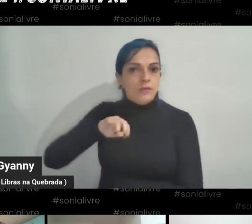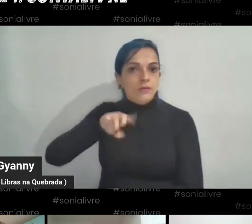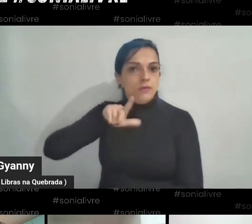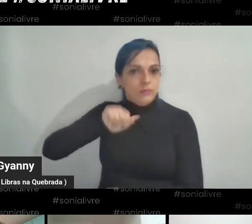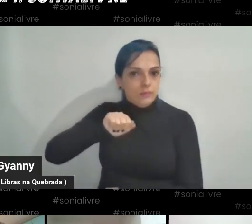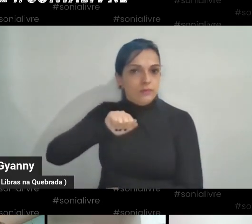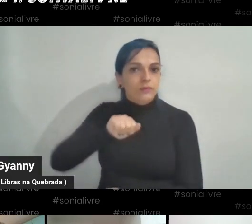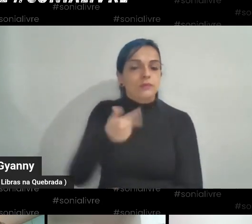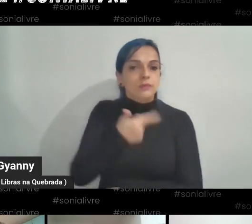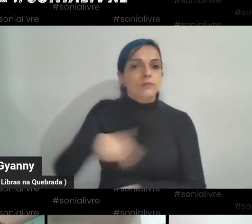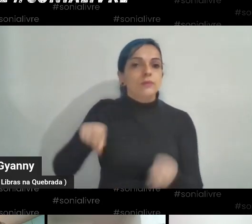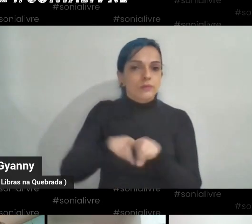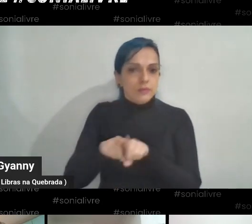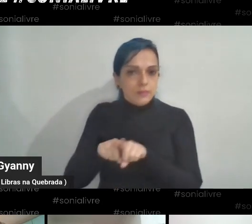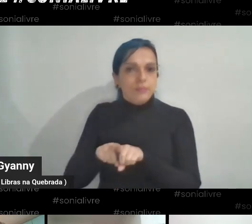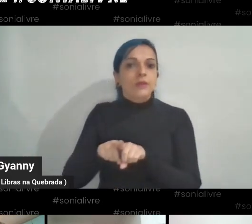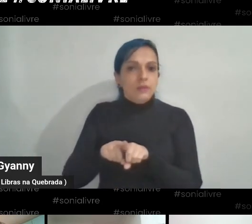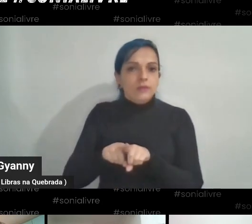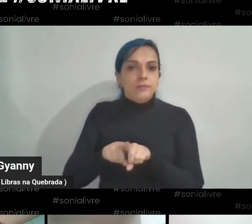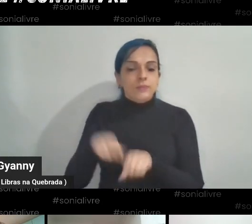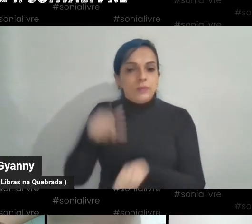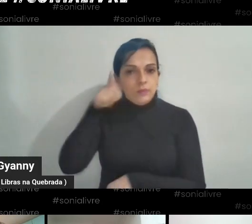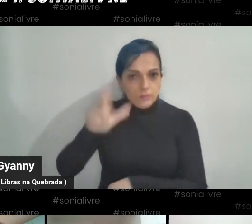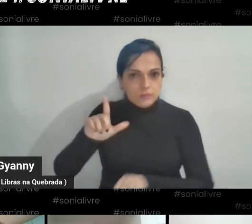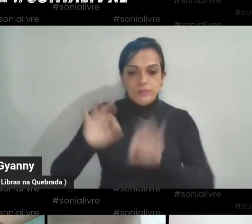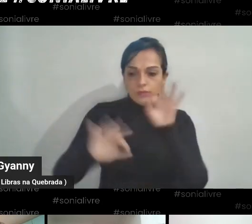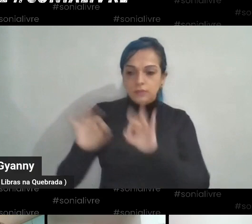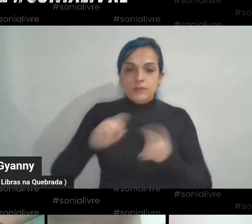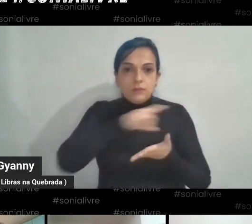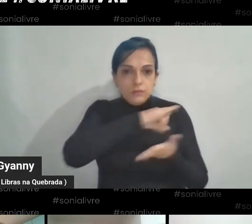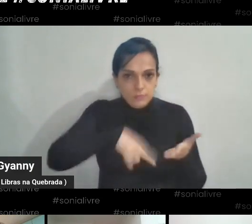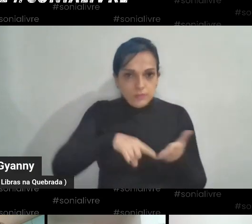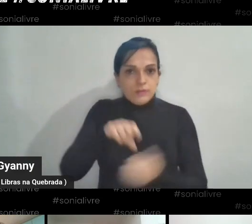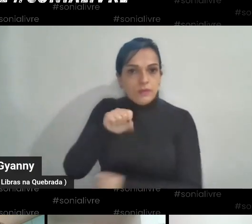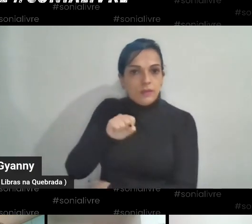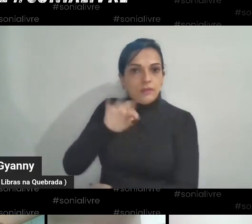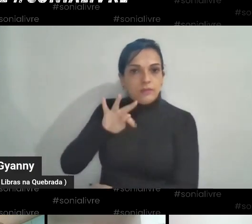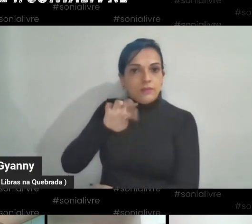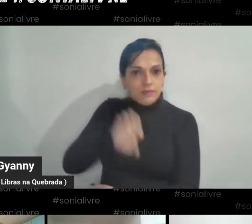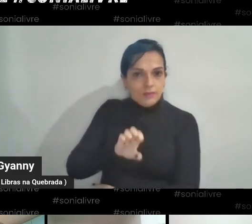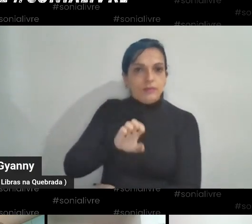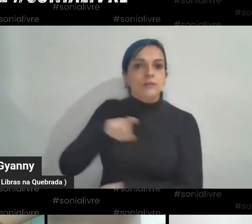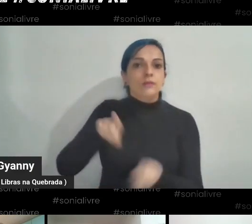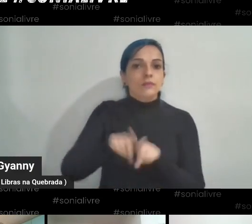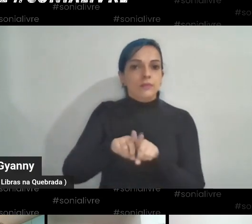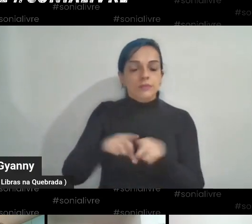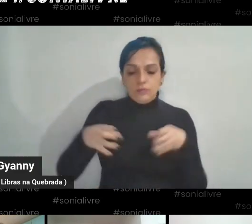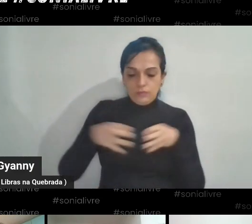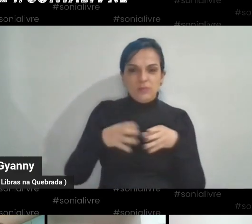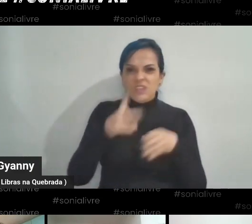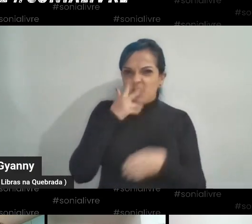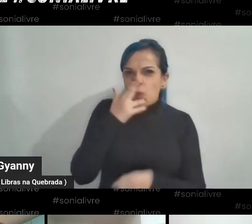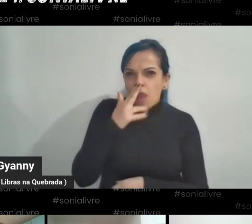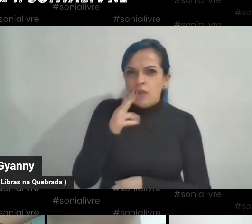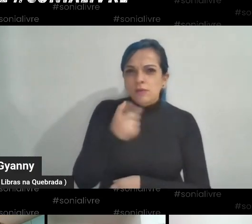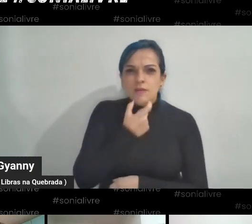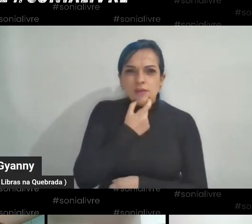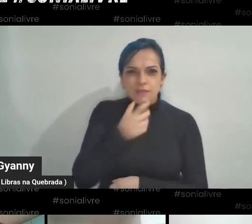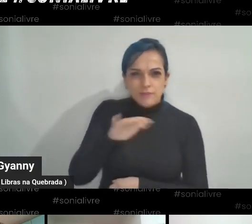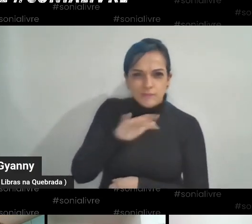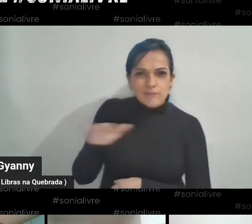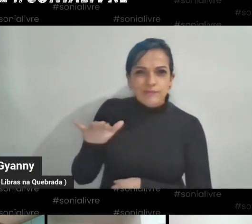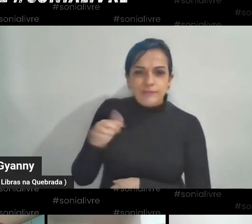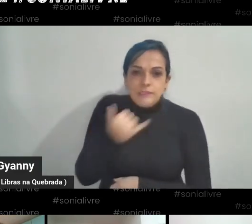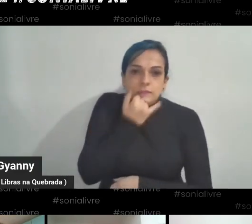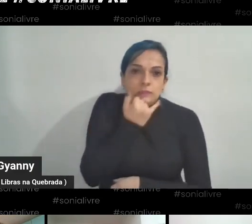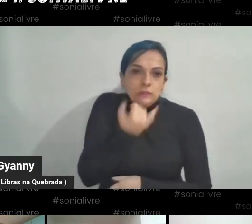outras entidades, a gente também construiu um documento para o STF, Amicus Curiae, acho que é assim que pronuncia, gente, vocês me desculpem a minha